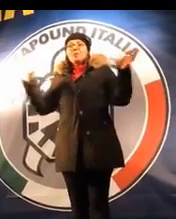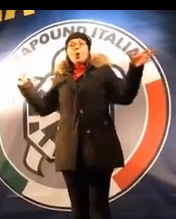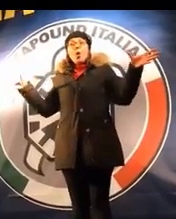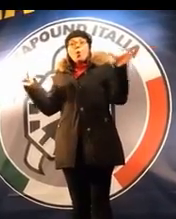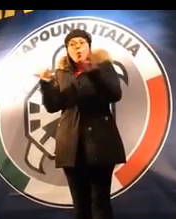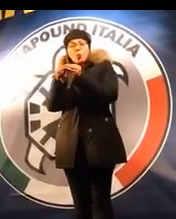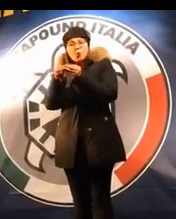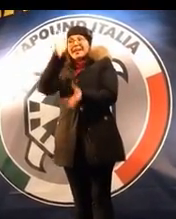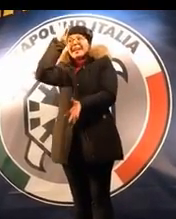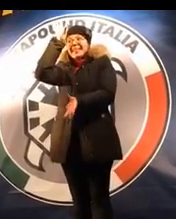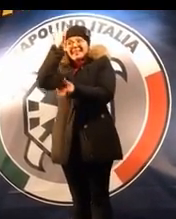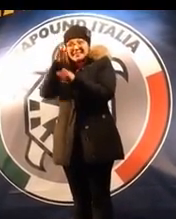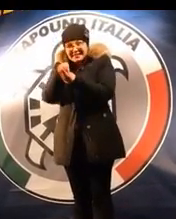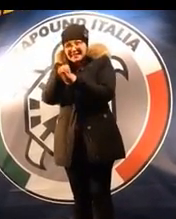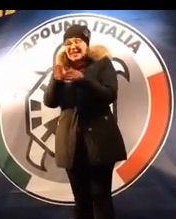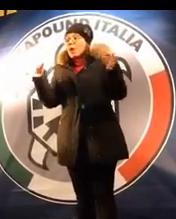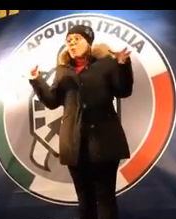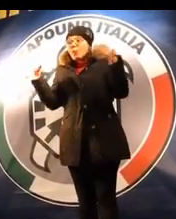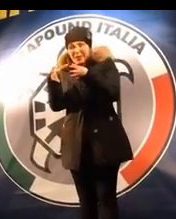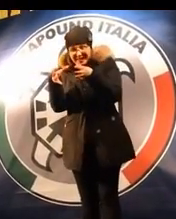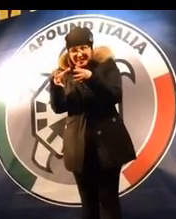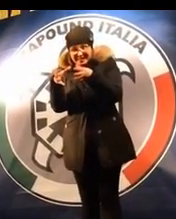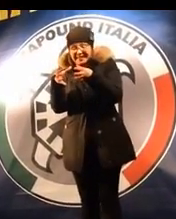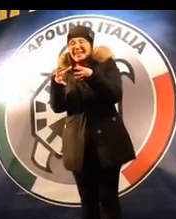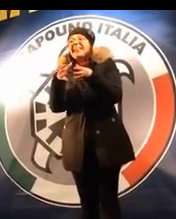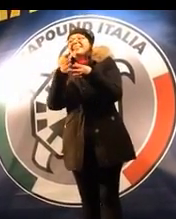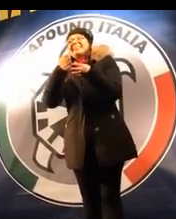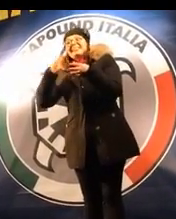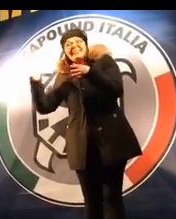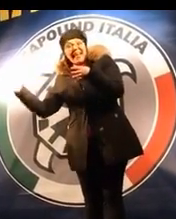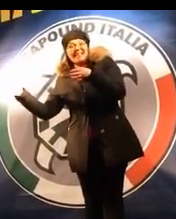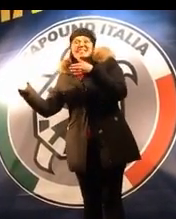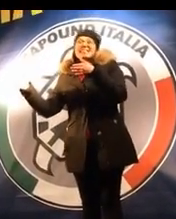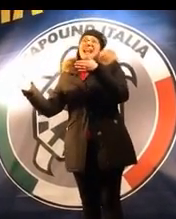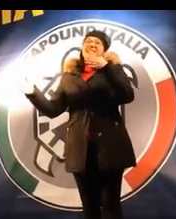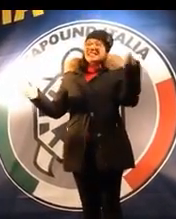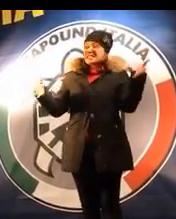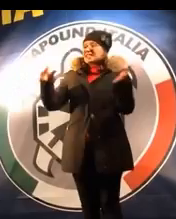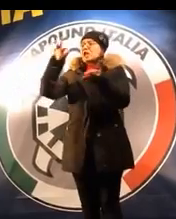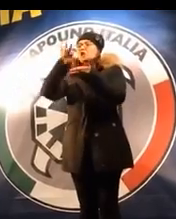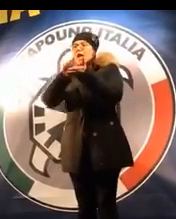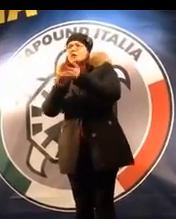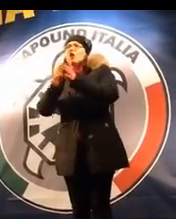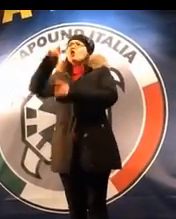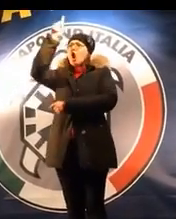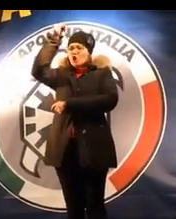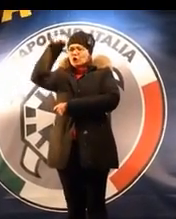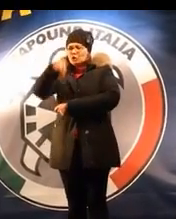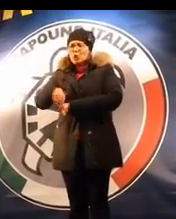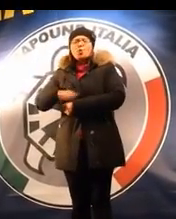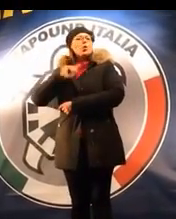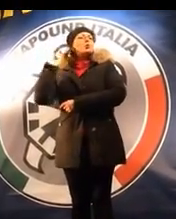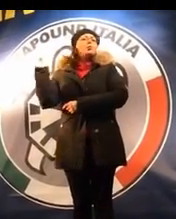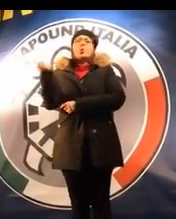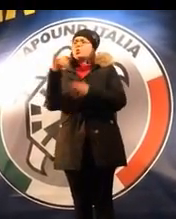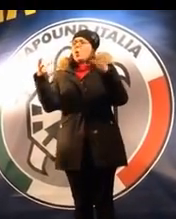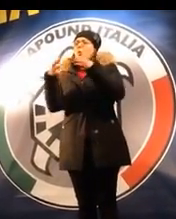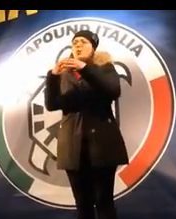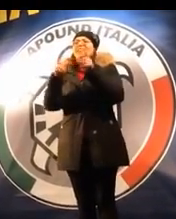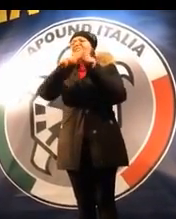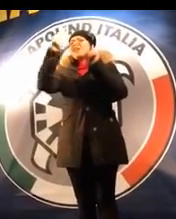Uniti, tutti uniti, destra, sinistra, centro, nord, sud, tutti quanti uniti fino alla